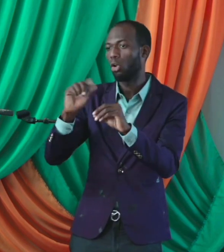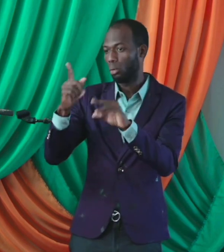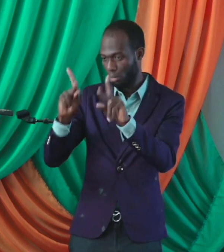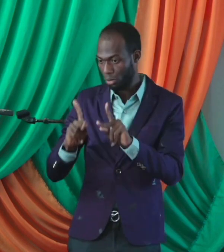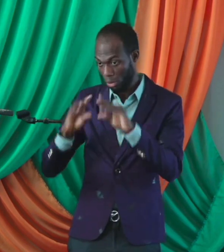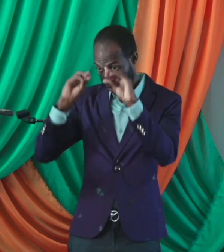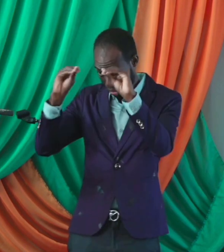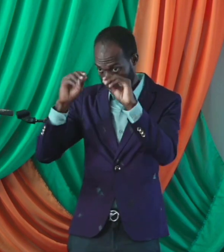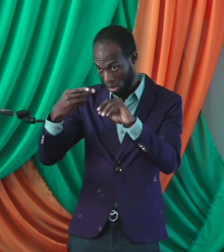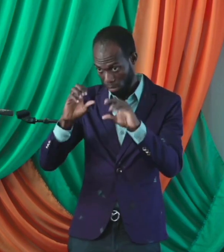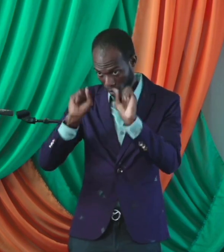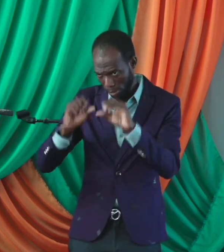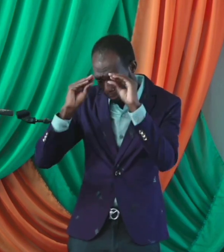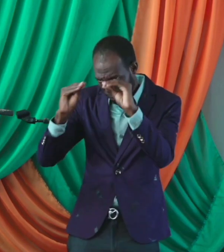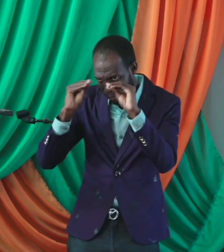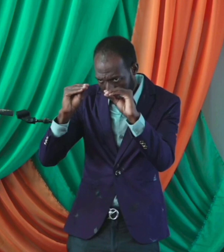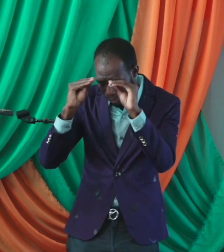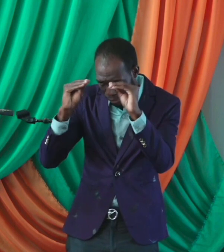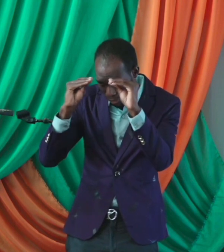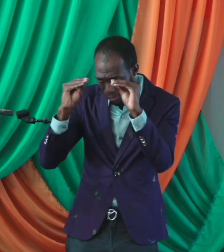monde qui a handicapé par lui. Ok? Et,